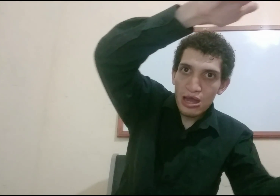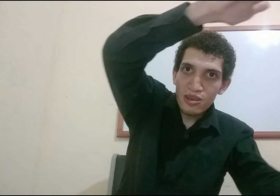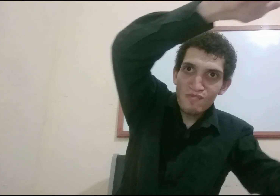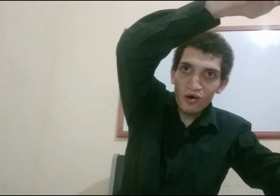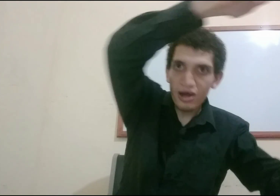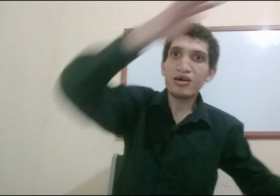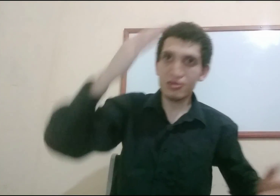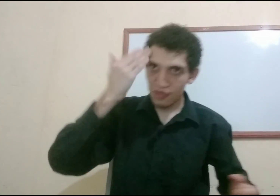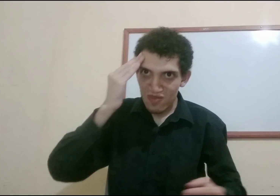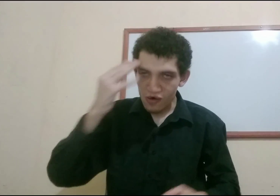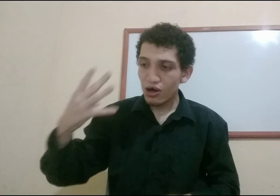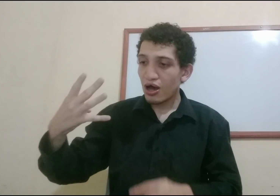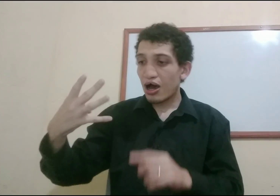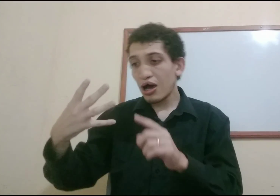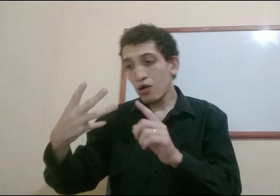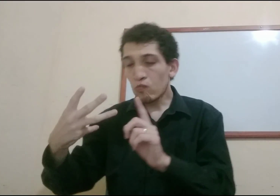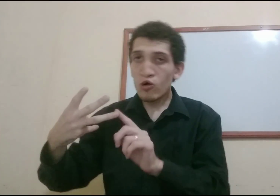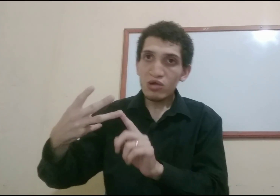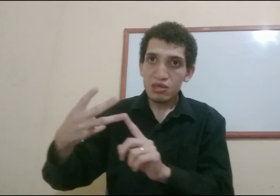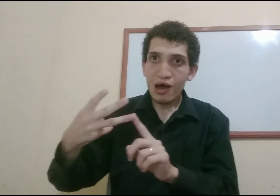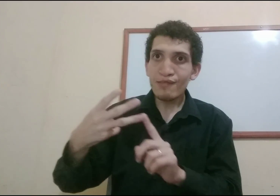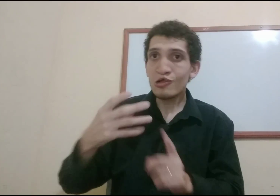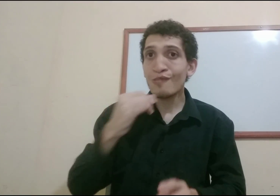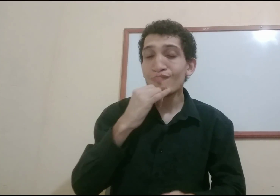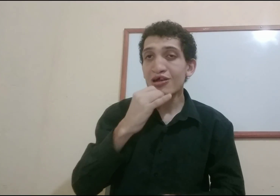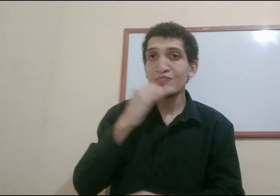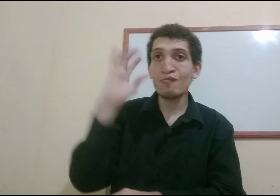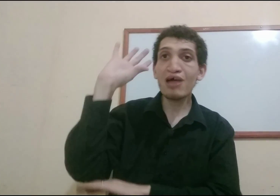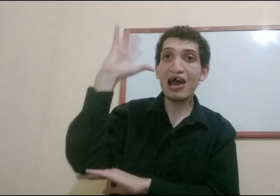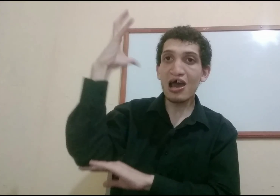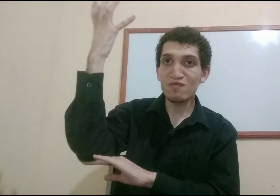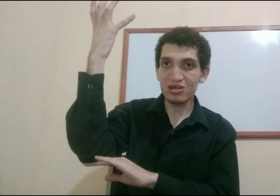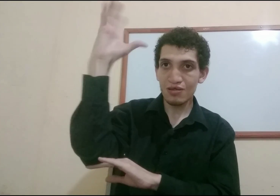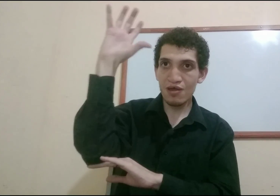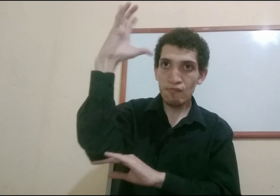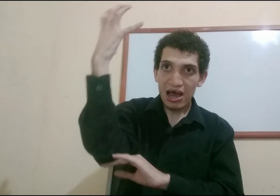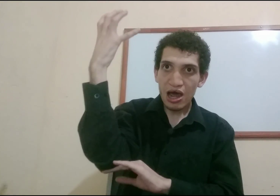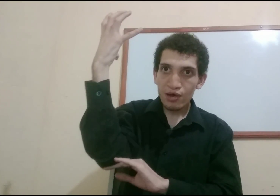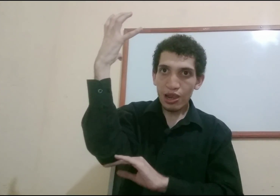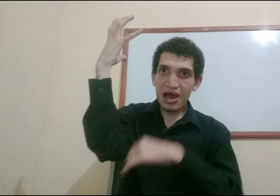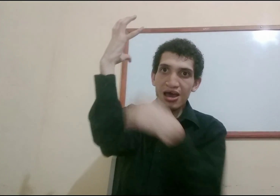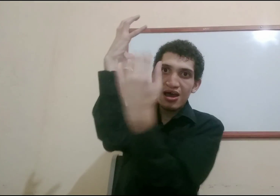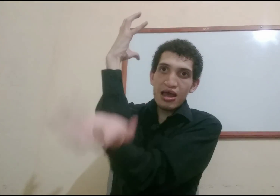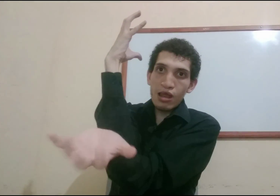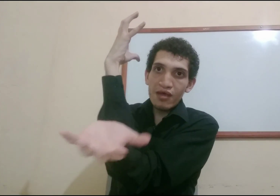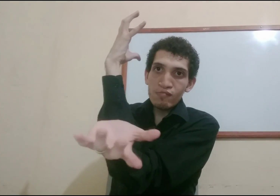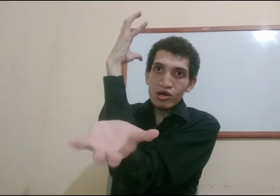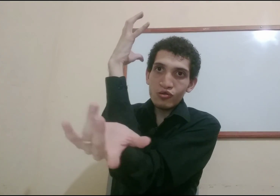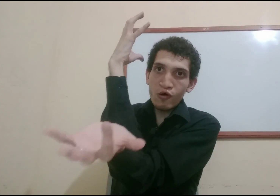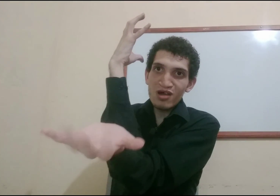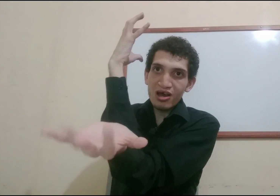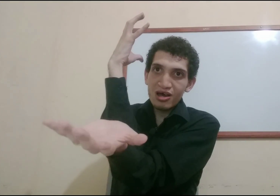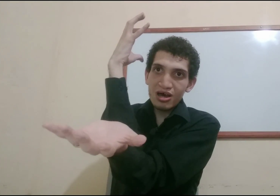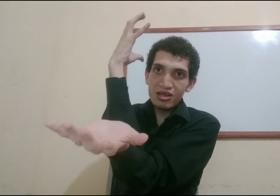e memória, entendeu? Um outro sinal passou, por exemplo, uma árvore, né? Uma árvore lá, ela tem uma sombra. E